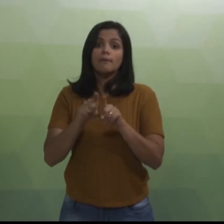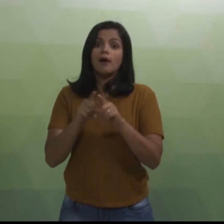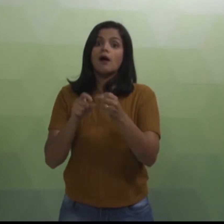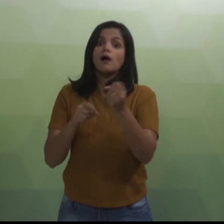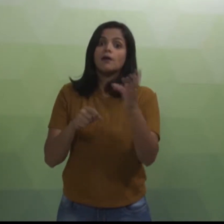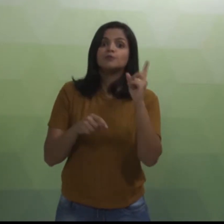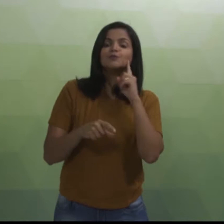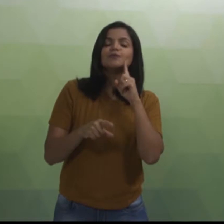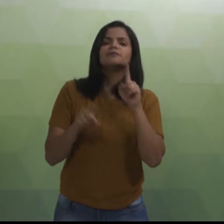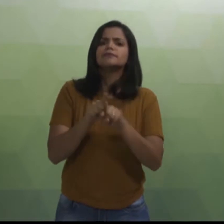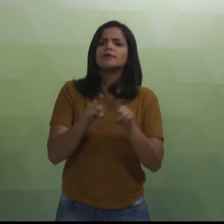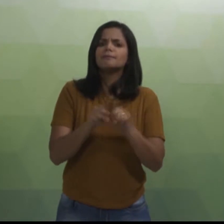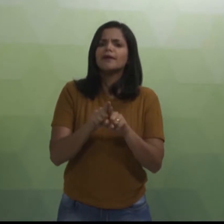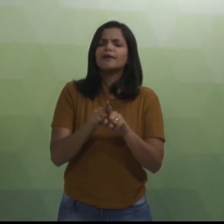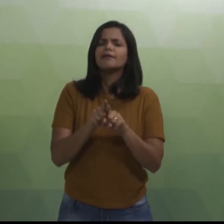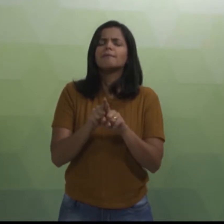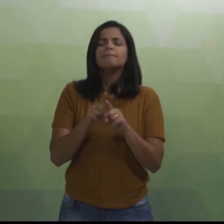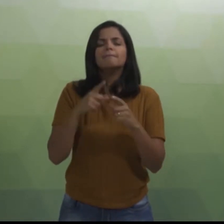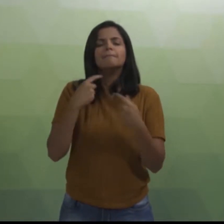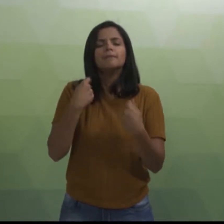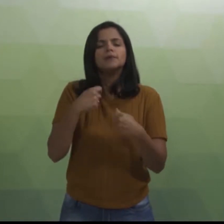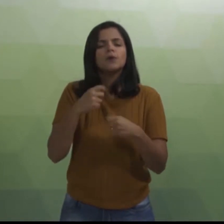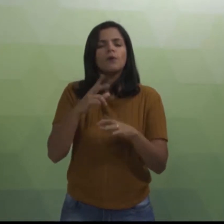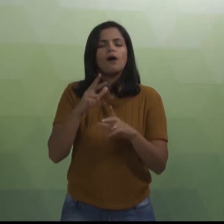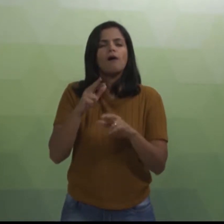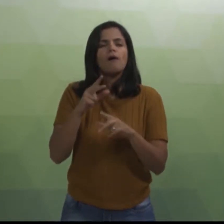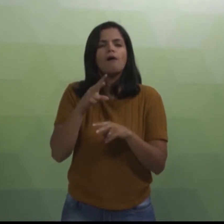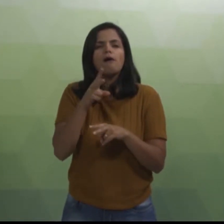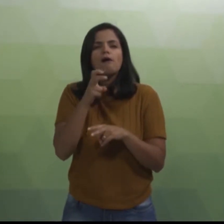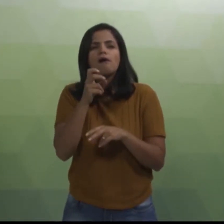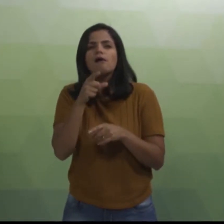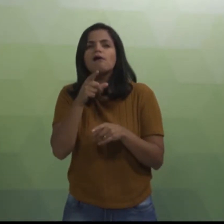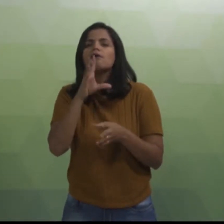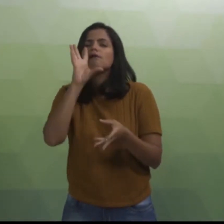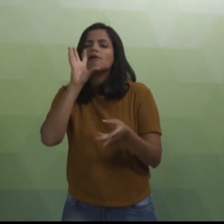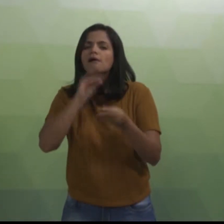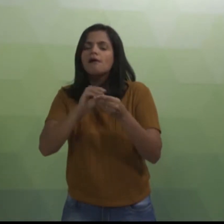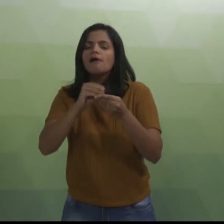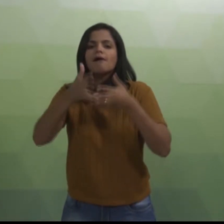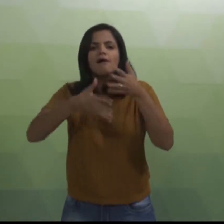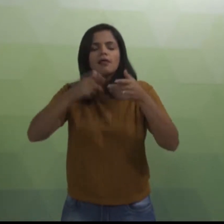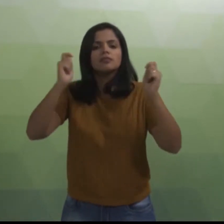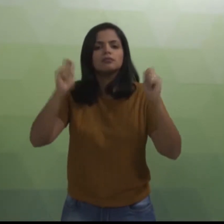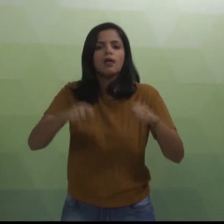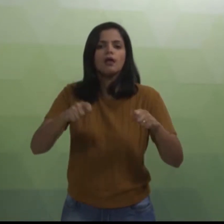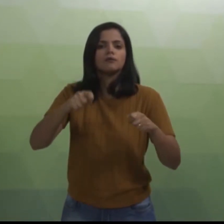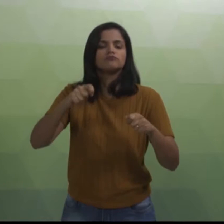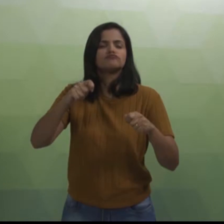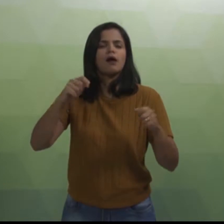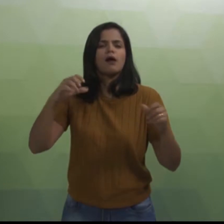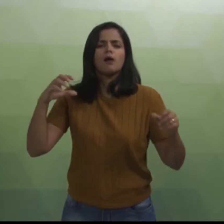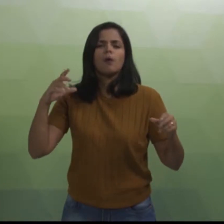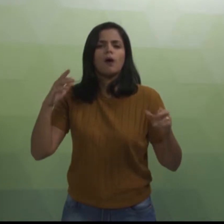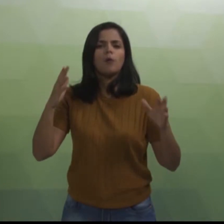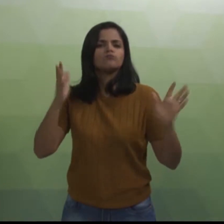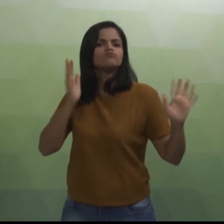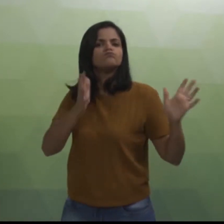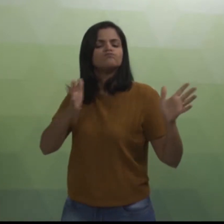para que a informação seja percebida pelo surdo, de forma que ele entenda o que está sendo